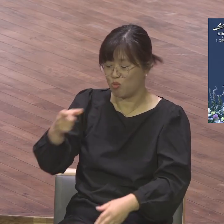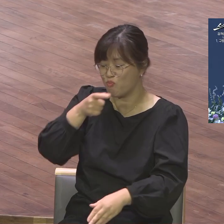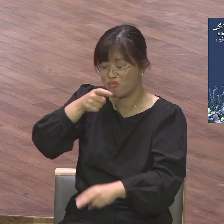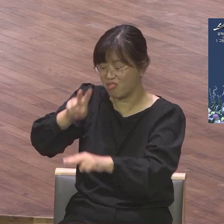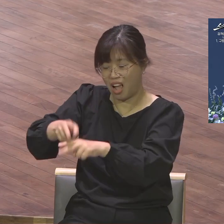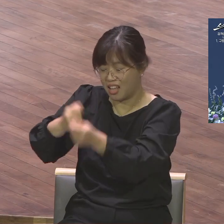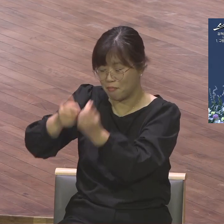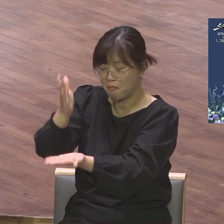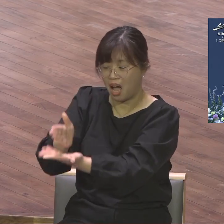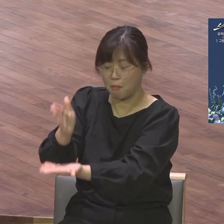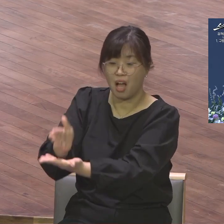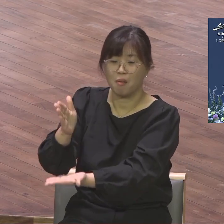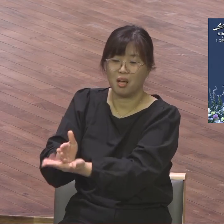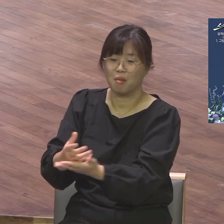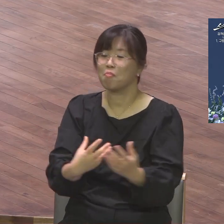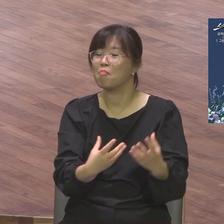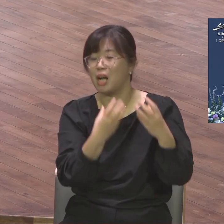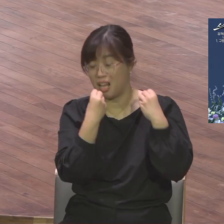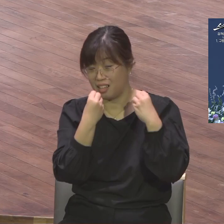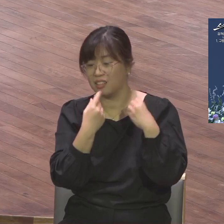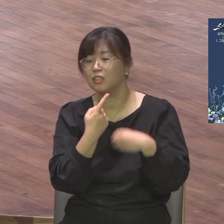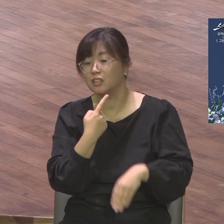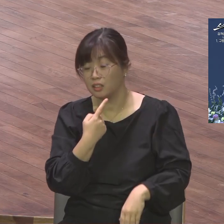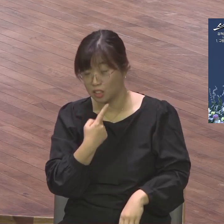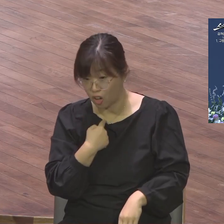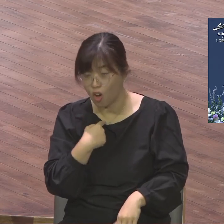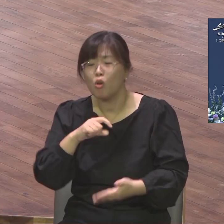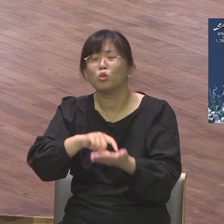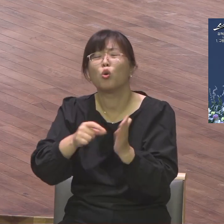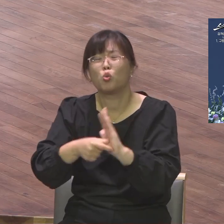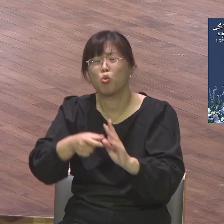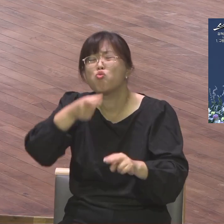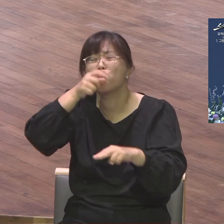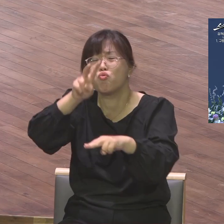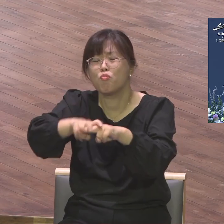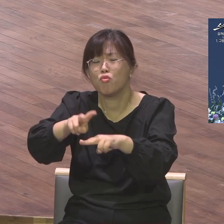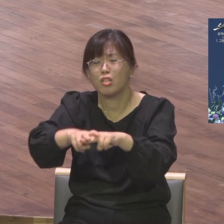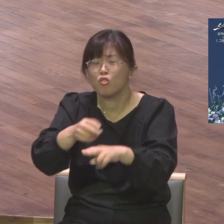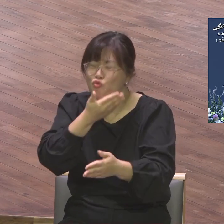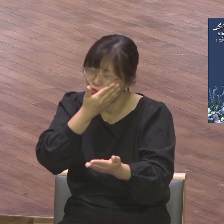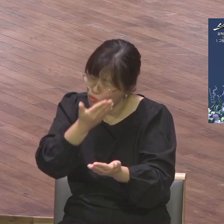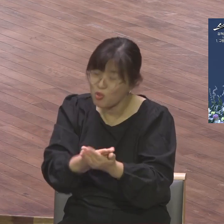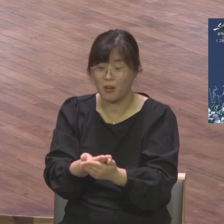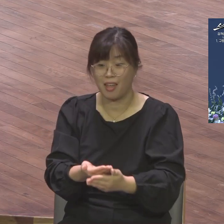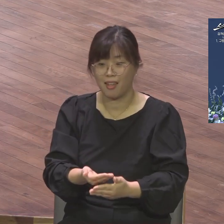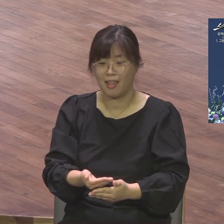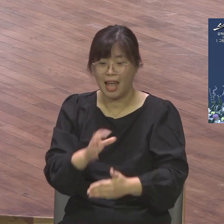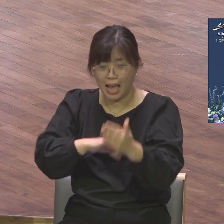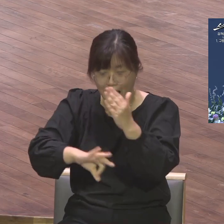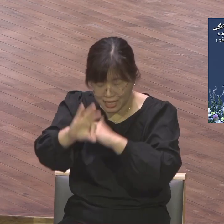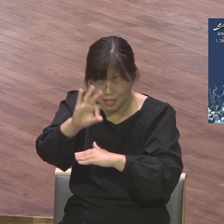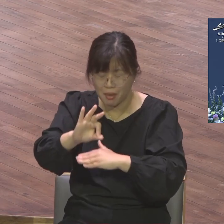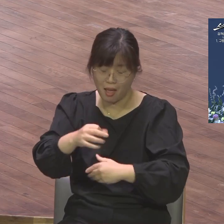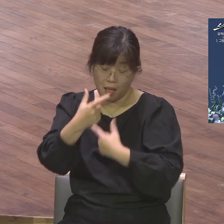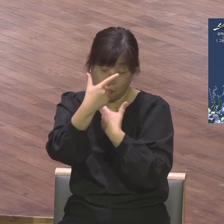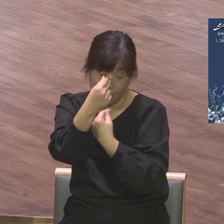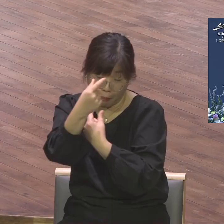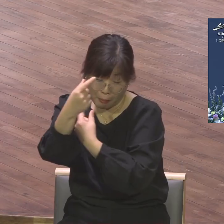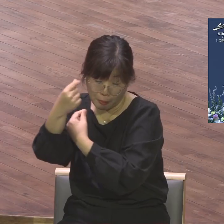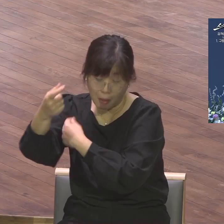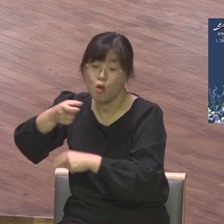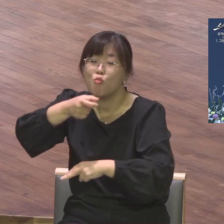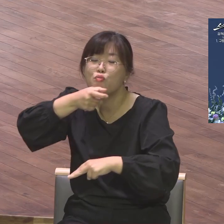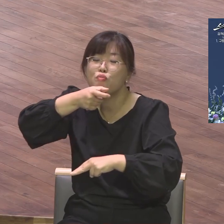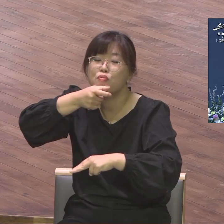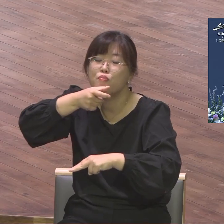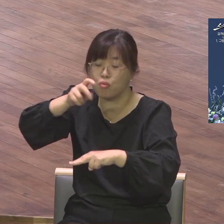그 물 가지고 다 그 동네 우리 동네 사람 다 살았어요. 우리나라도 그랬어요. 우물 중심. 이스라엘은